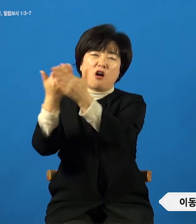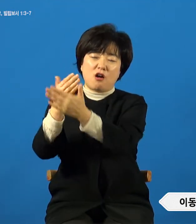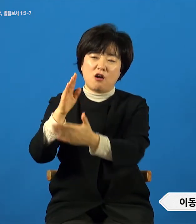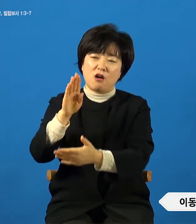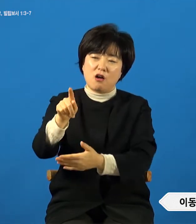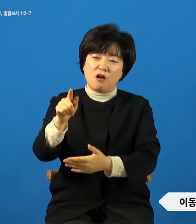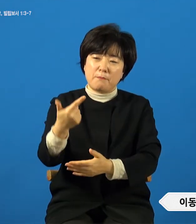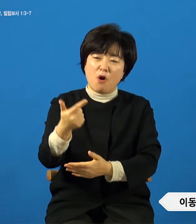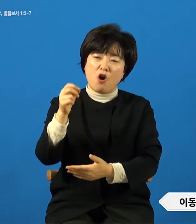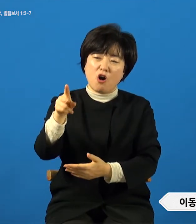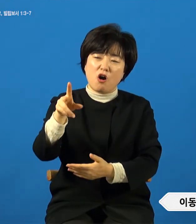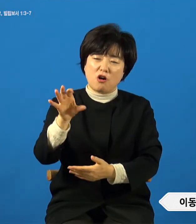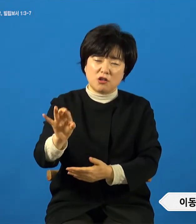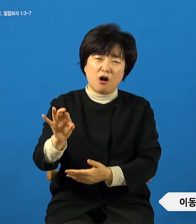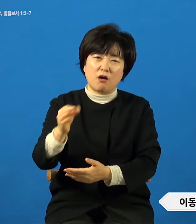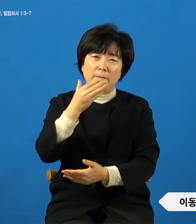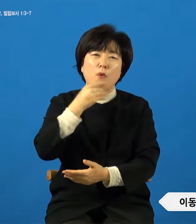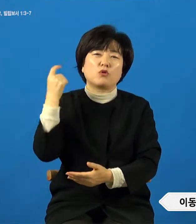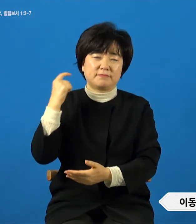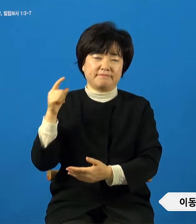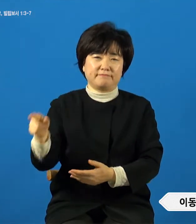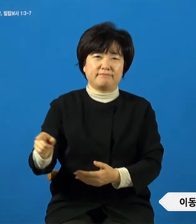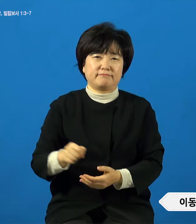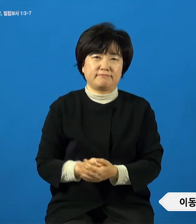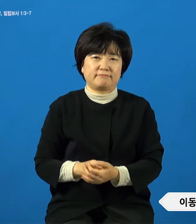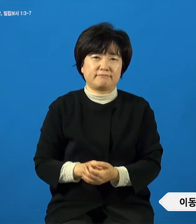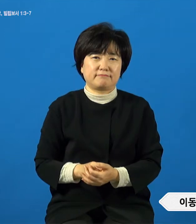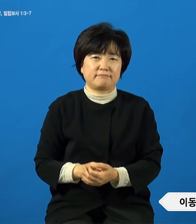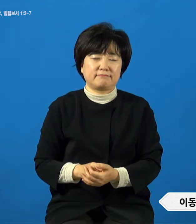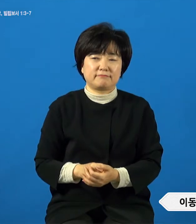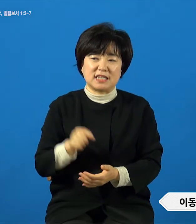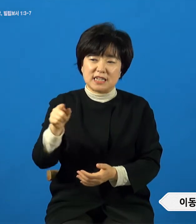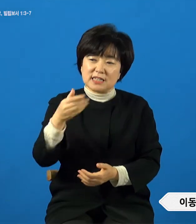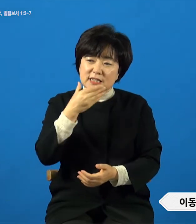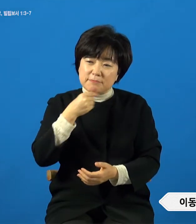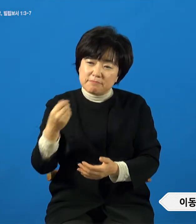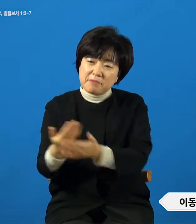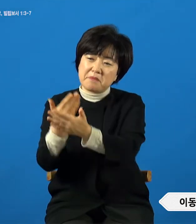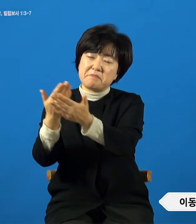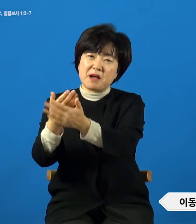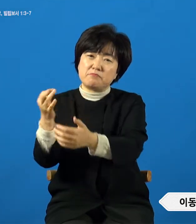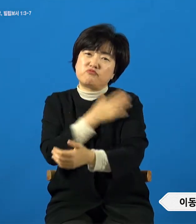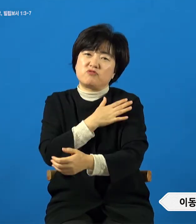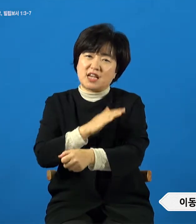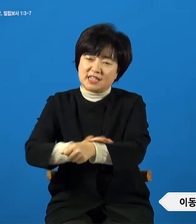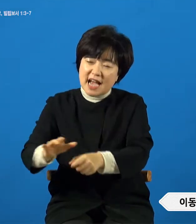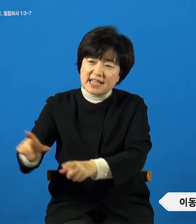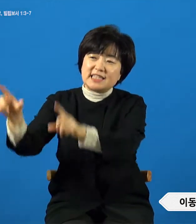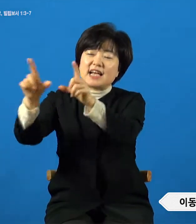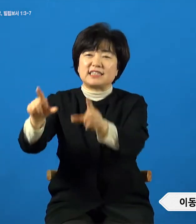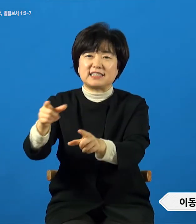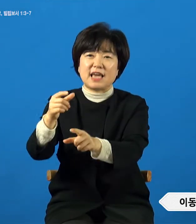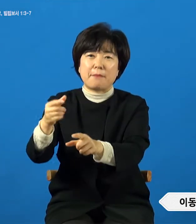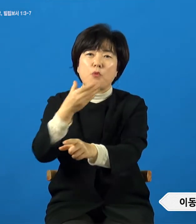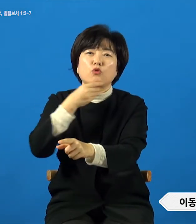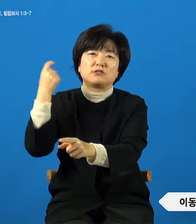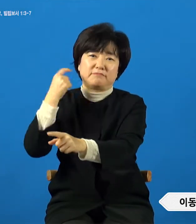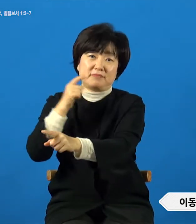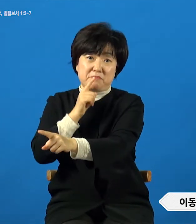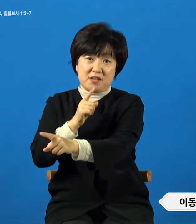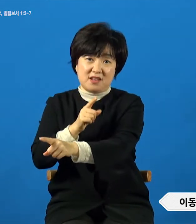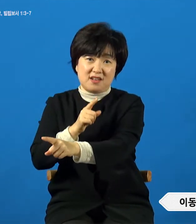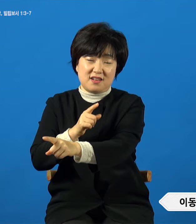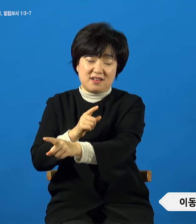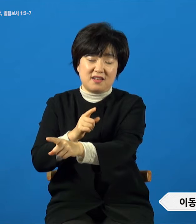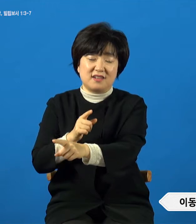복음, prosperity gospel. 혹은 이런 복음을 뒷받침하는 신학을 가리켜서 신학자들은 번영의 신학이다 이렇게